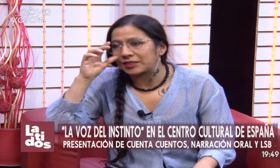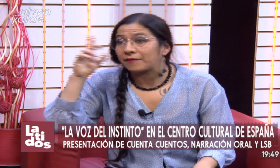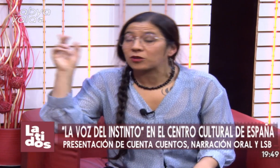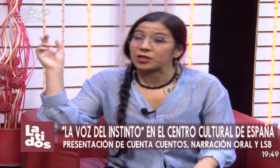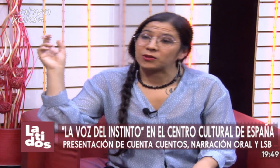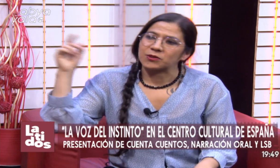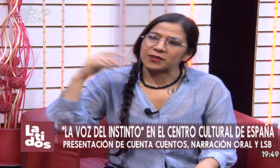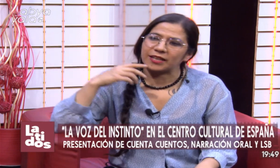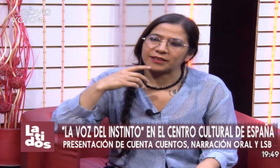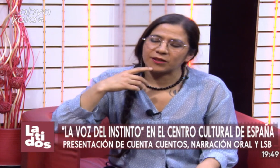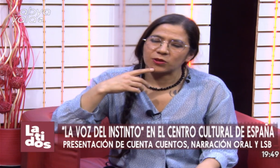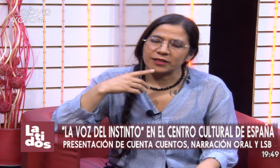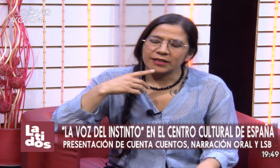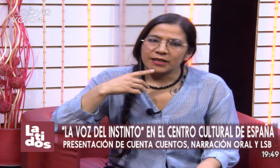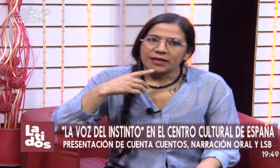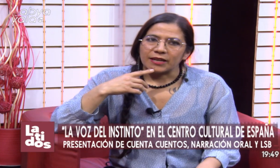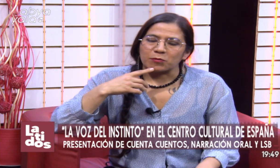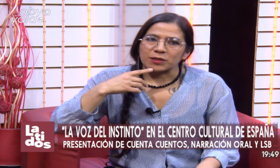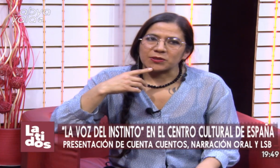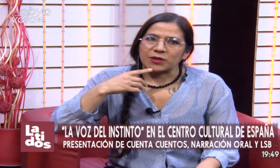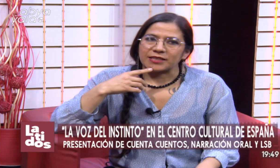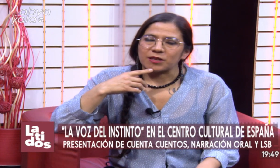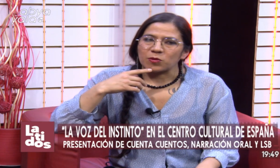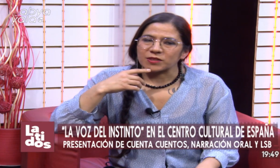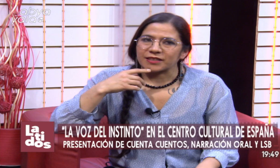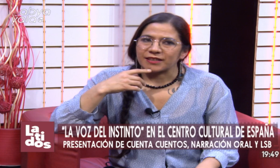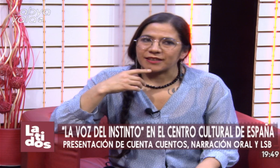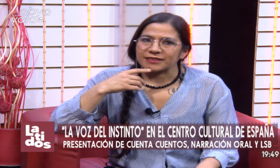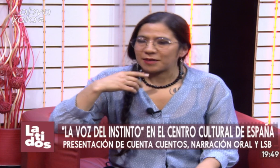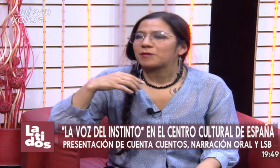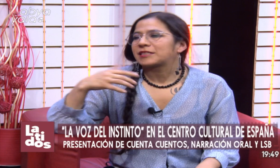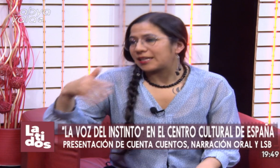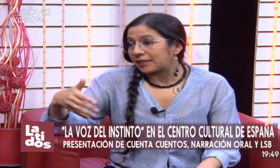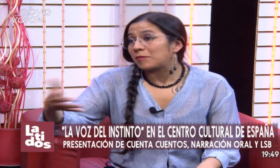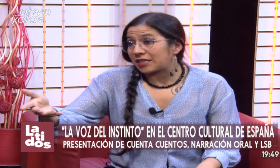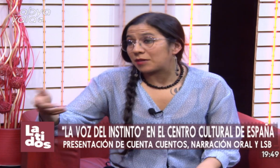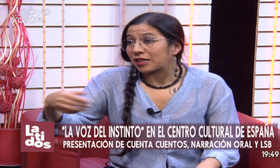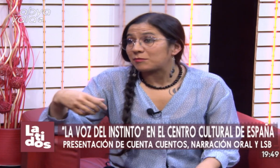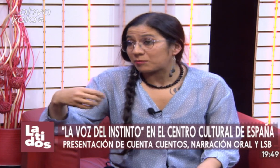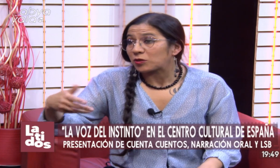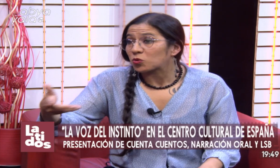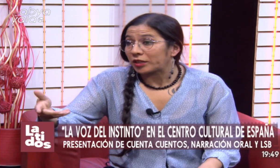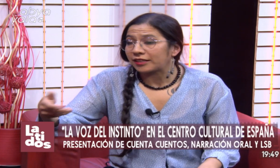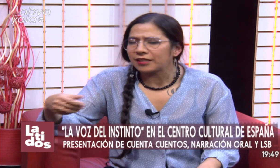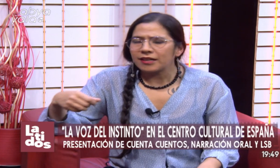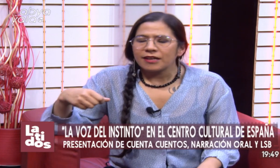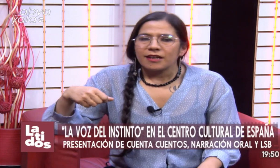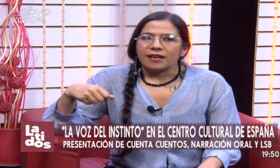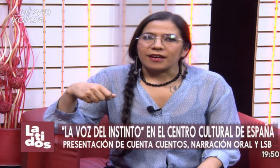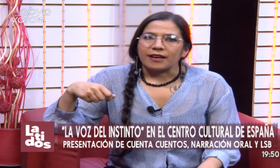corriendo son del anterior proceso que hicimos, que se llama, este también se llama Que mis manos cuenten.